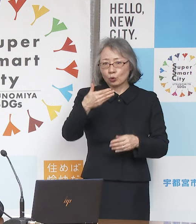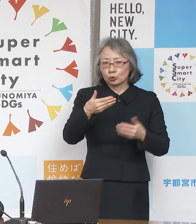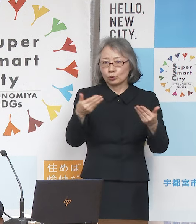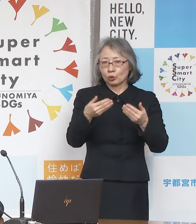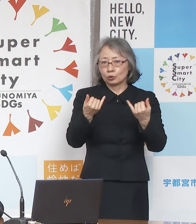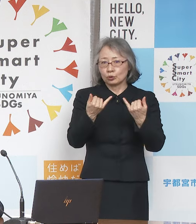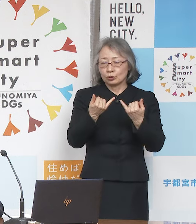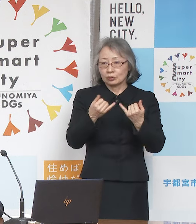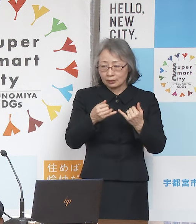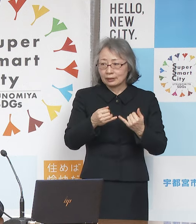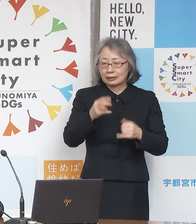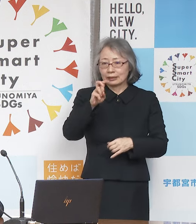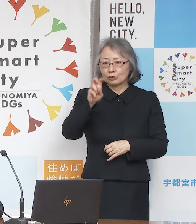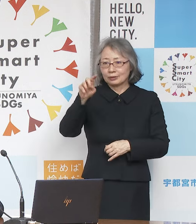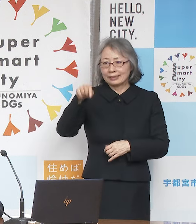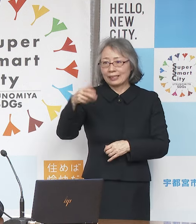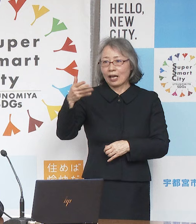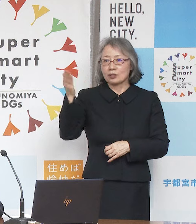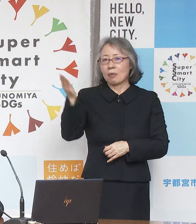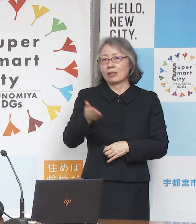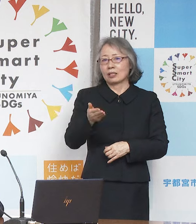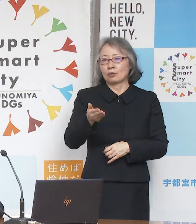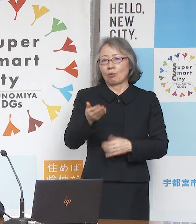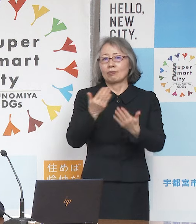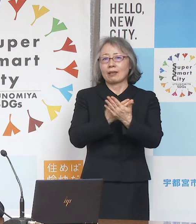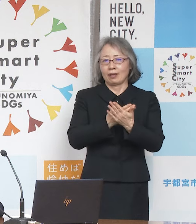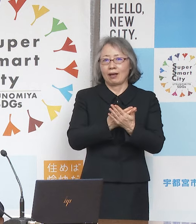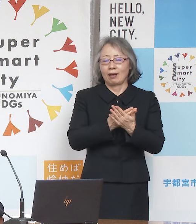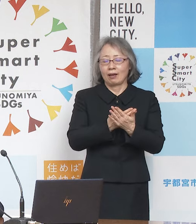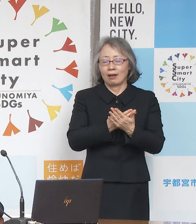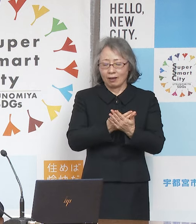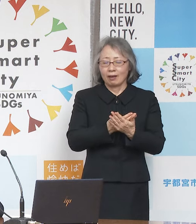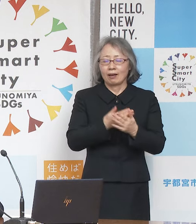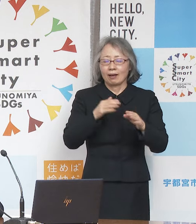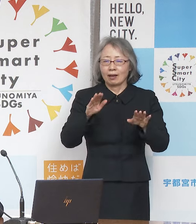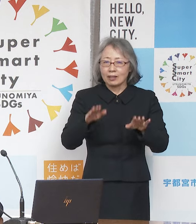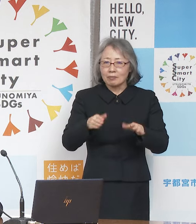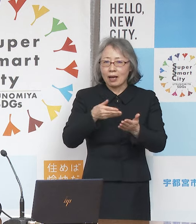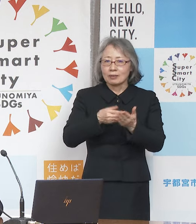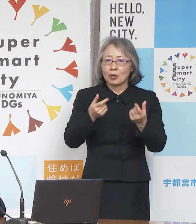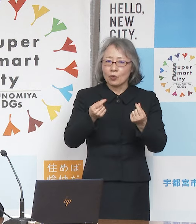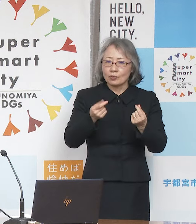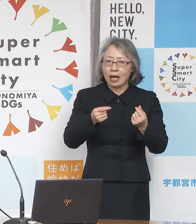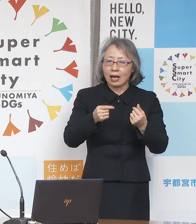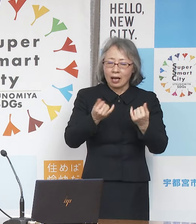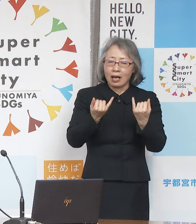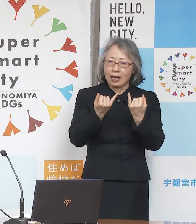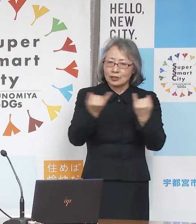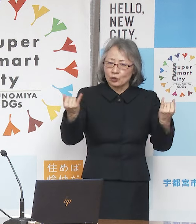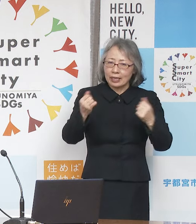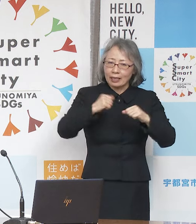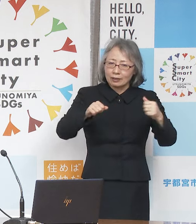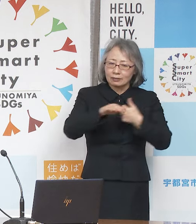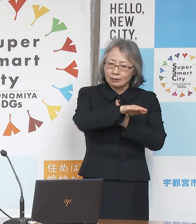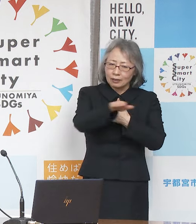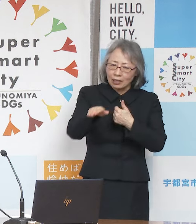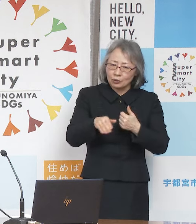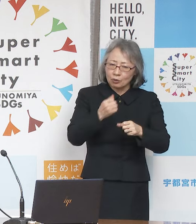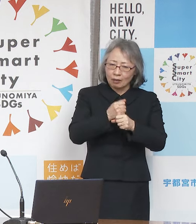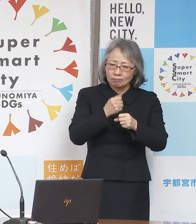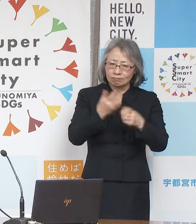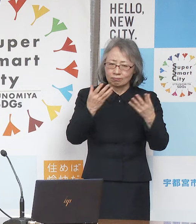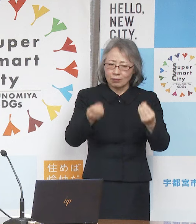の22.8となりましたので今申し上げたような環境がまできておりますのでま